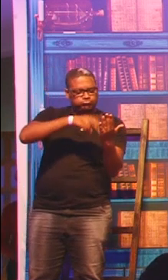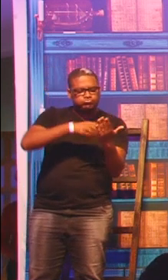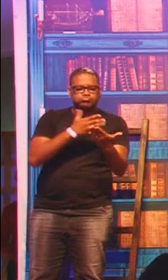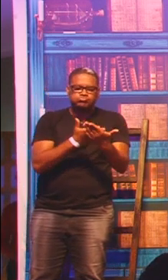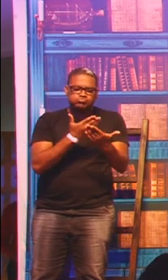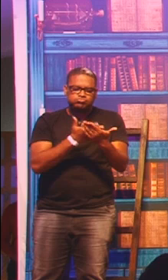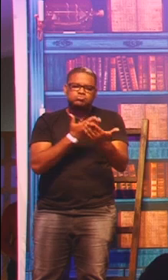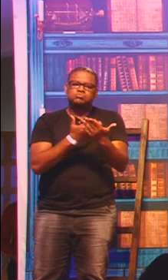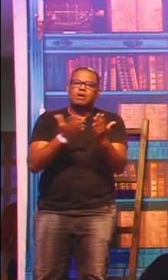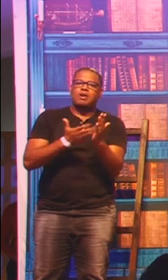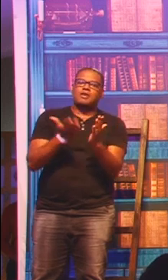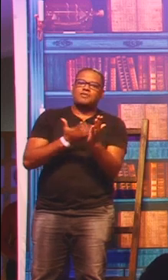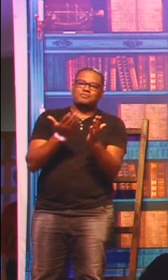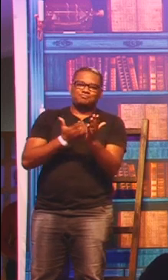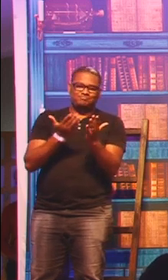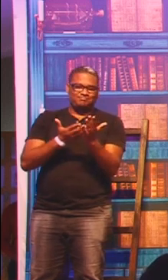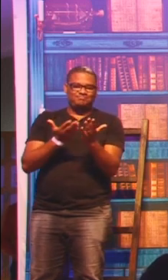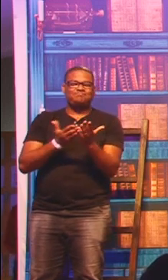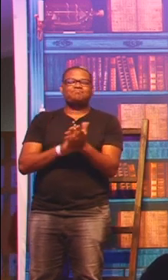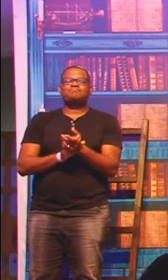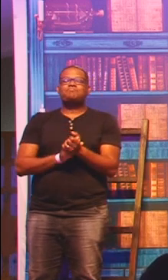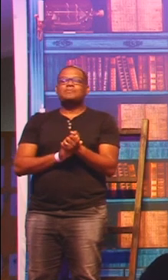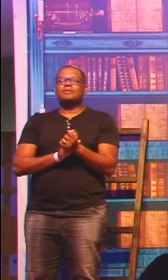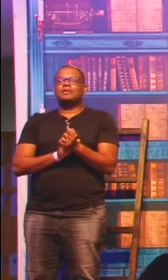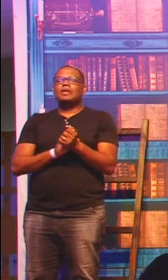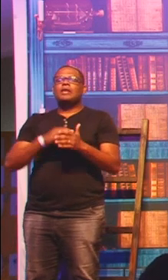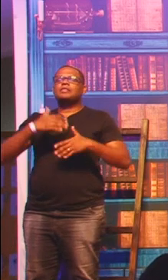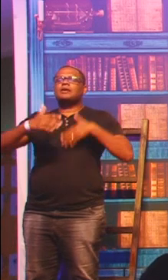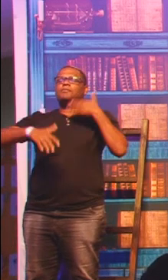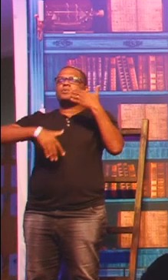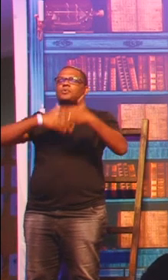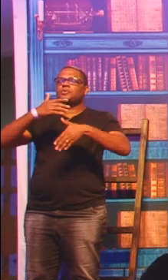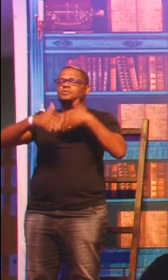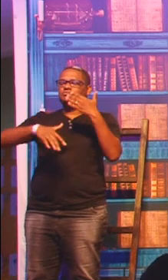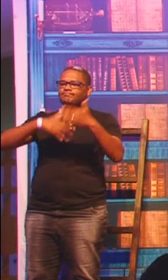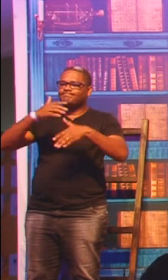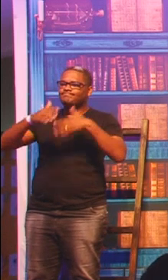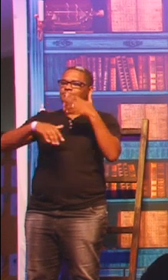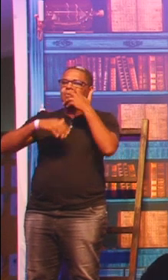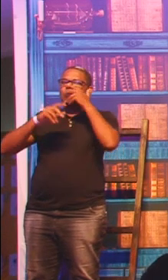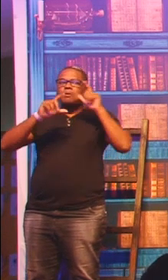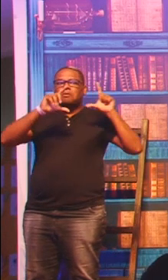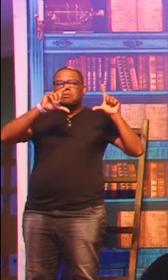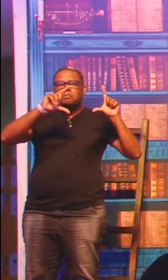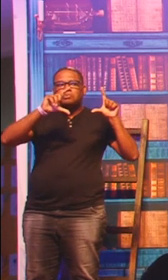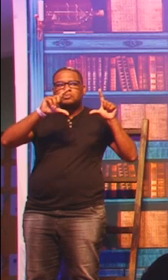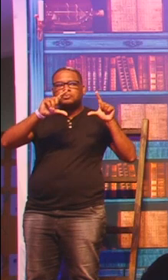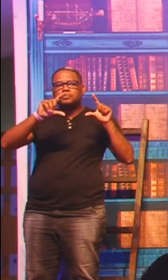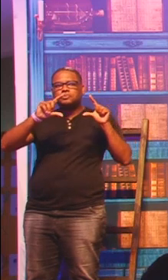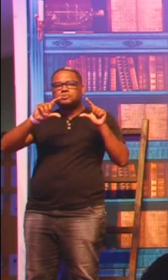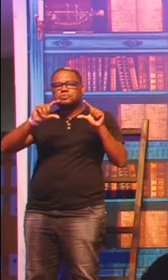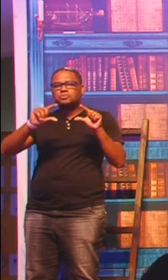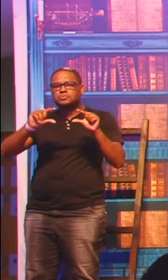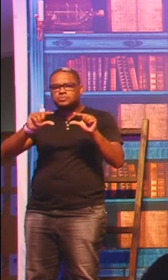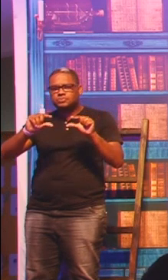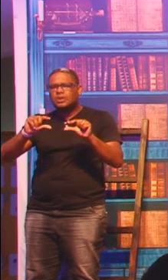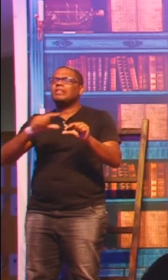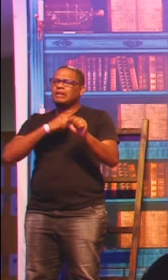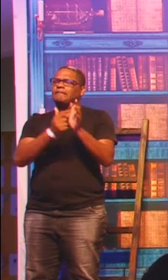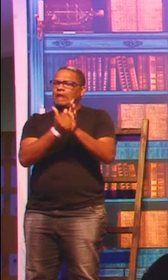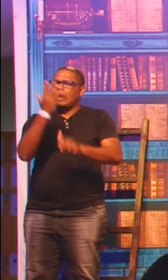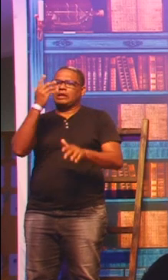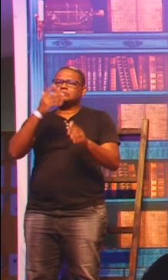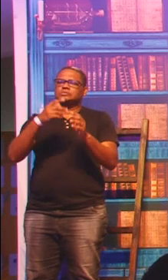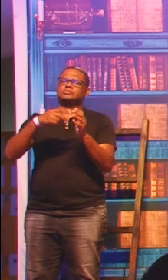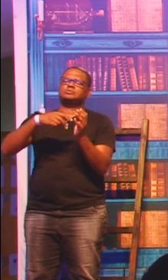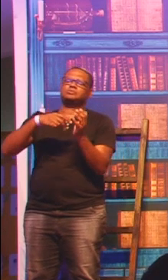a obra e o público. Depois deles, a coisa foi minguando um pouco, claro que tem outros autores,